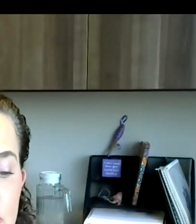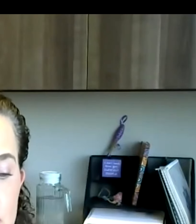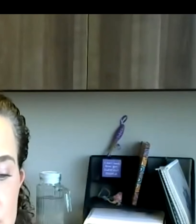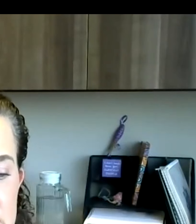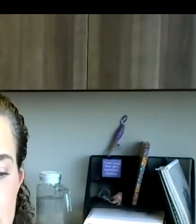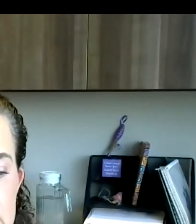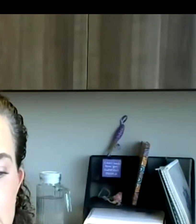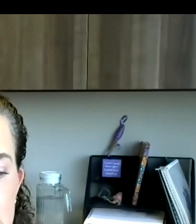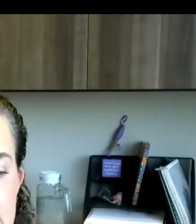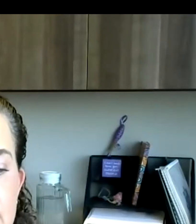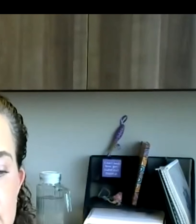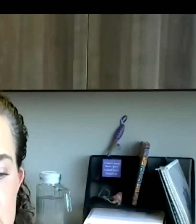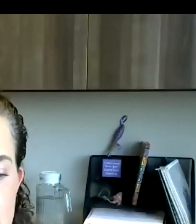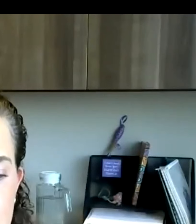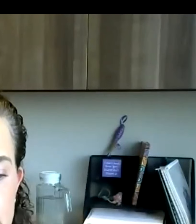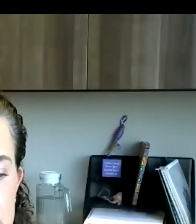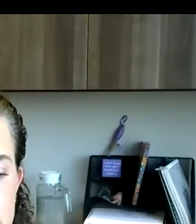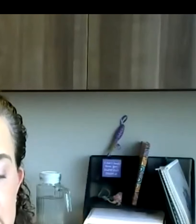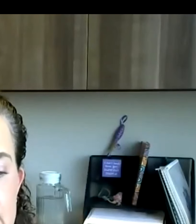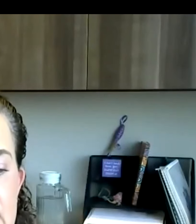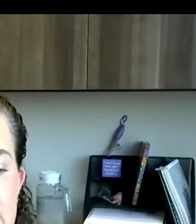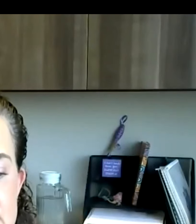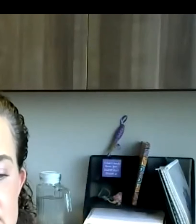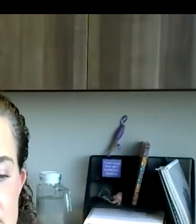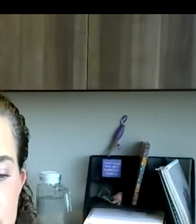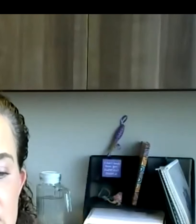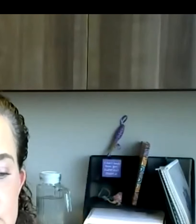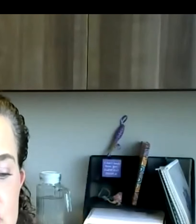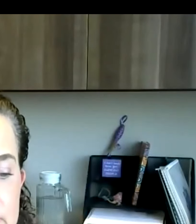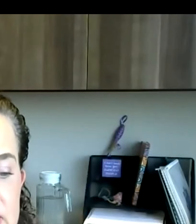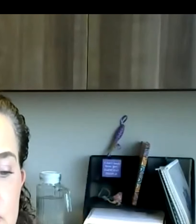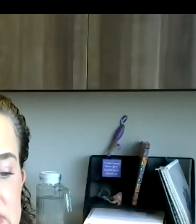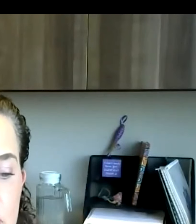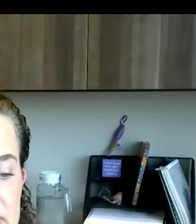hacer del conocimiento del titular dicho documento. Y en este sentido, el